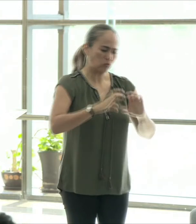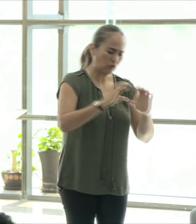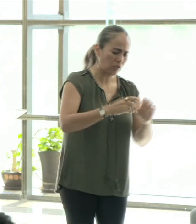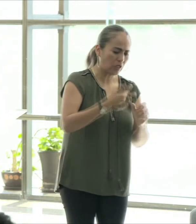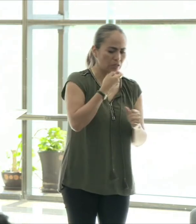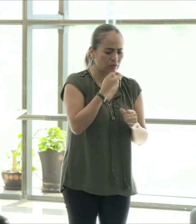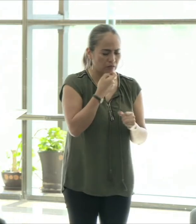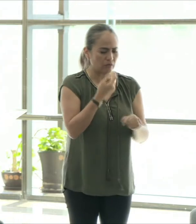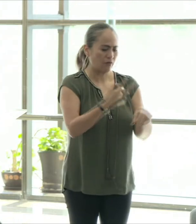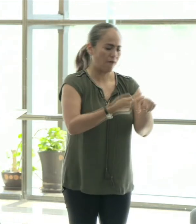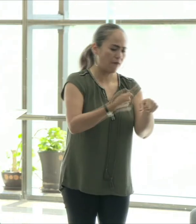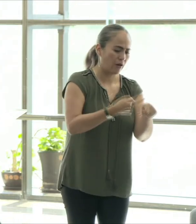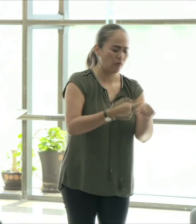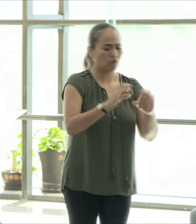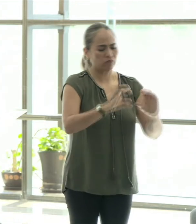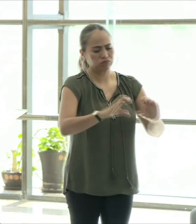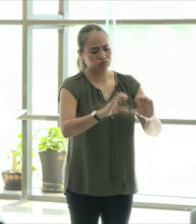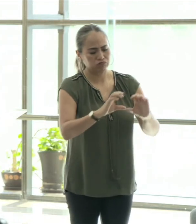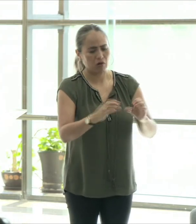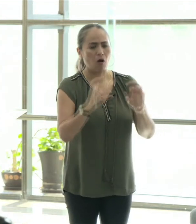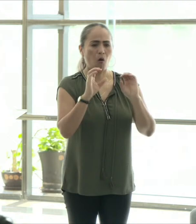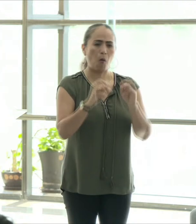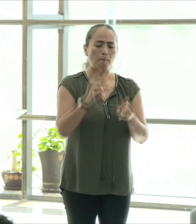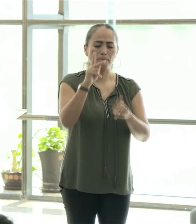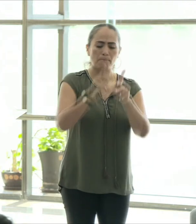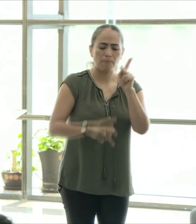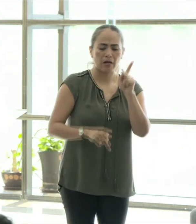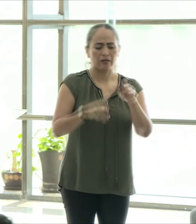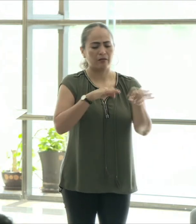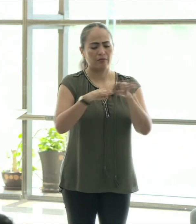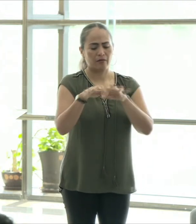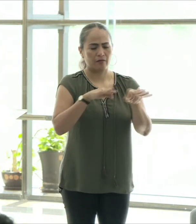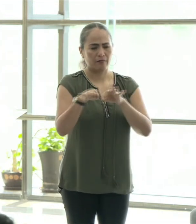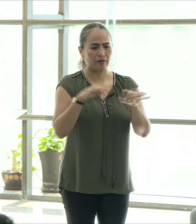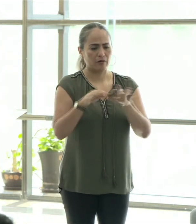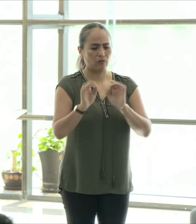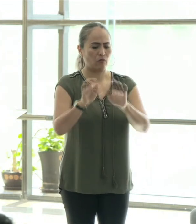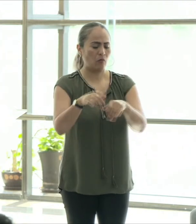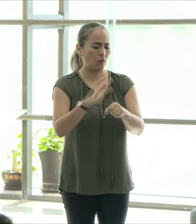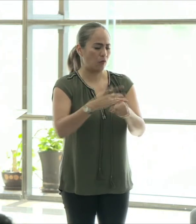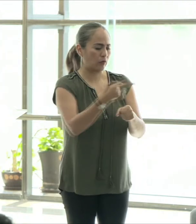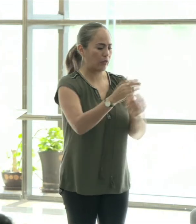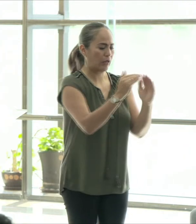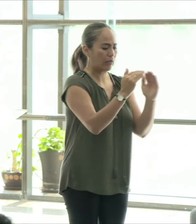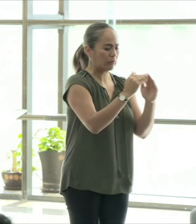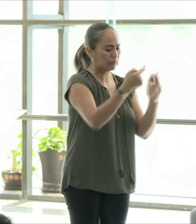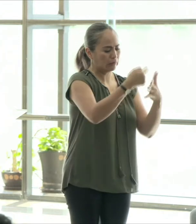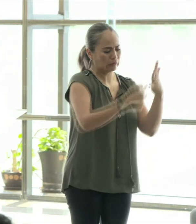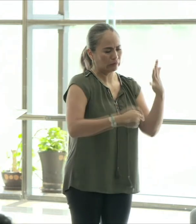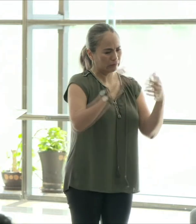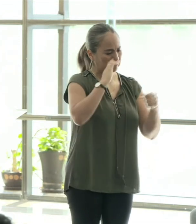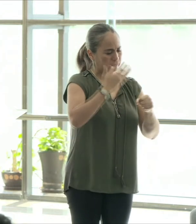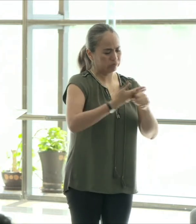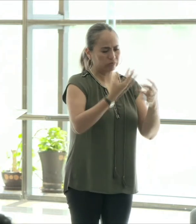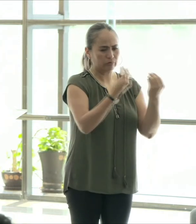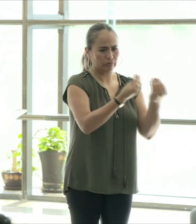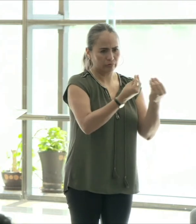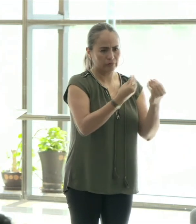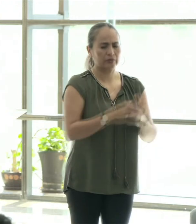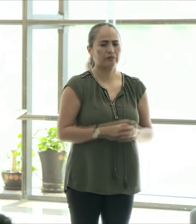mayores y emplearse de forma parcial o interrumpir su trayectoria por cuestiones domésticas yo creo que necesitamos